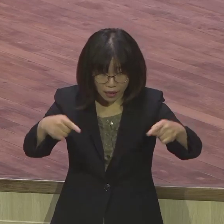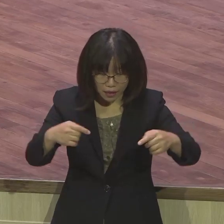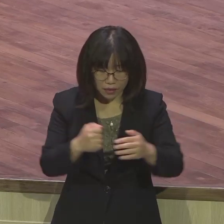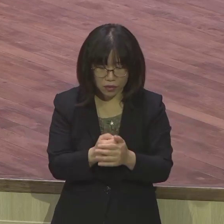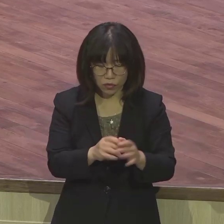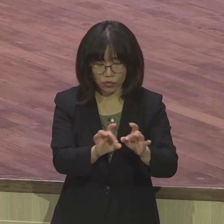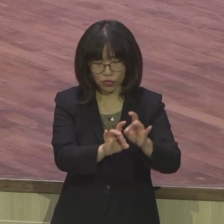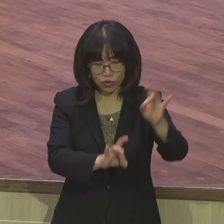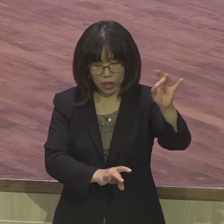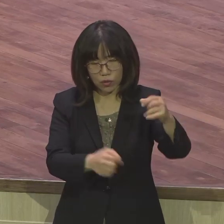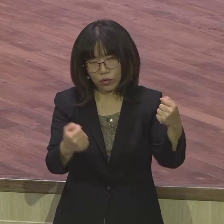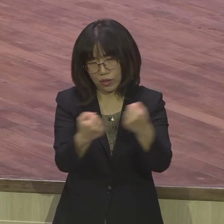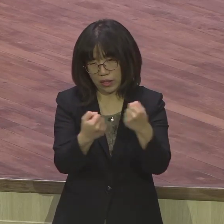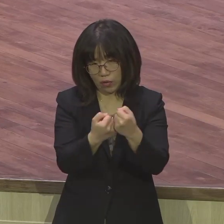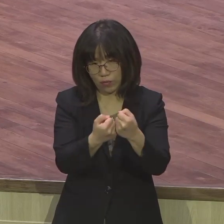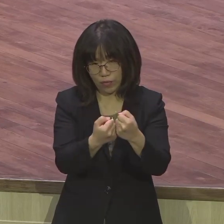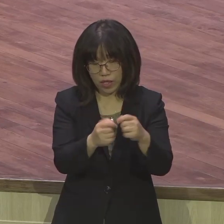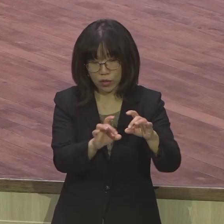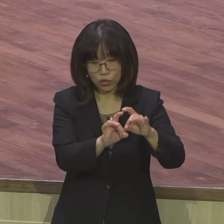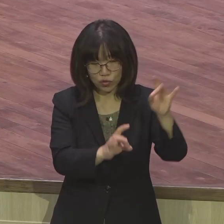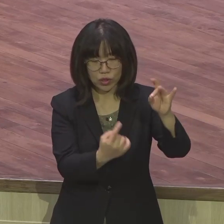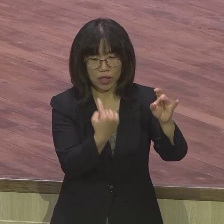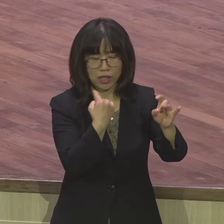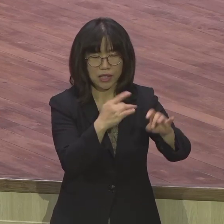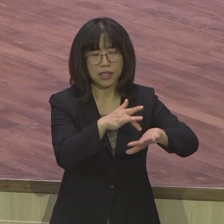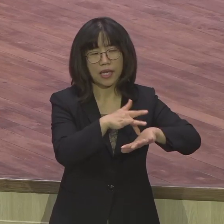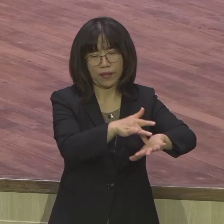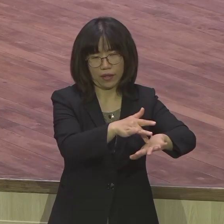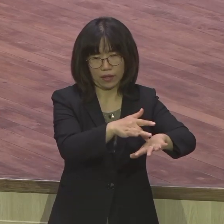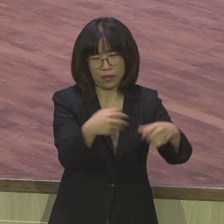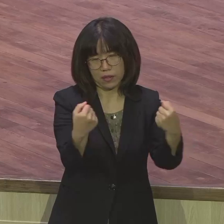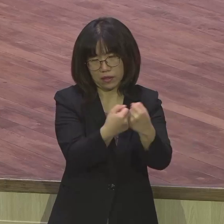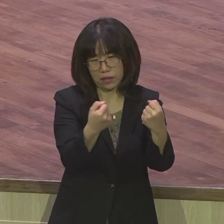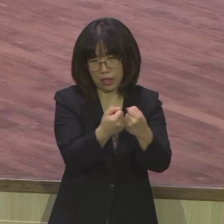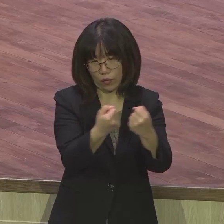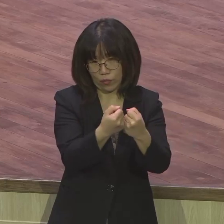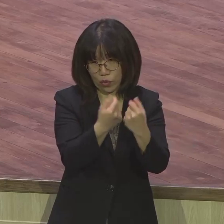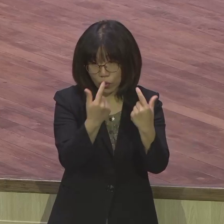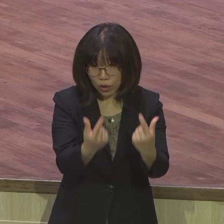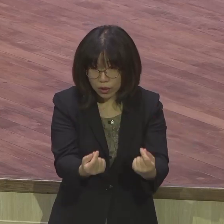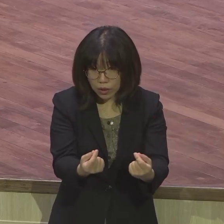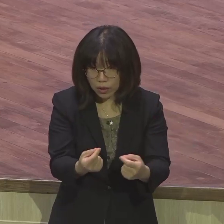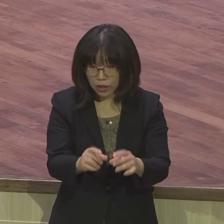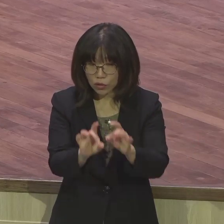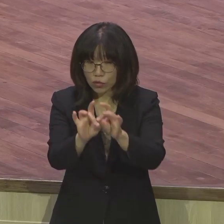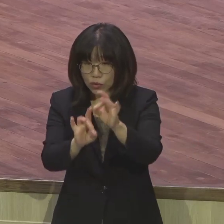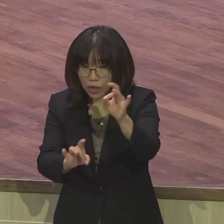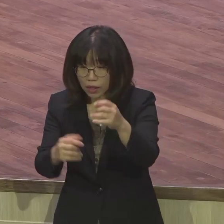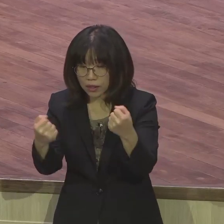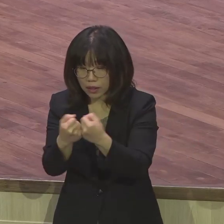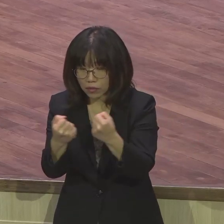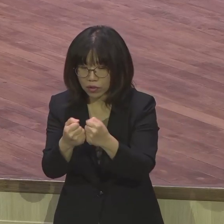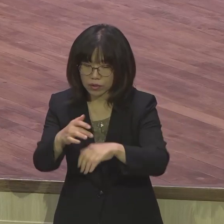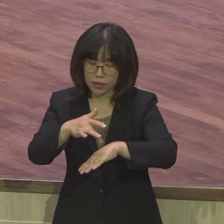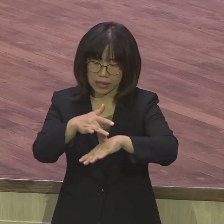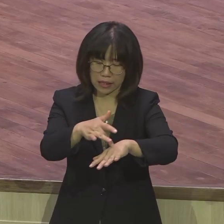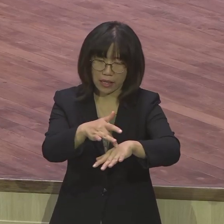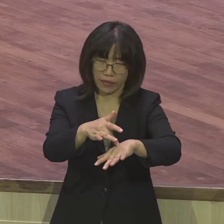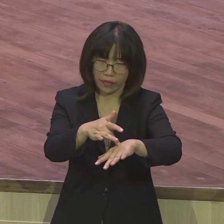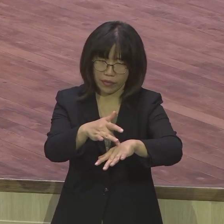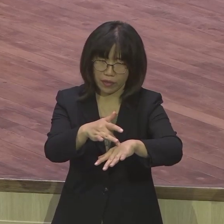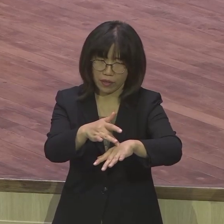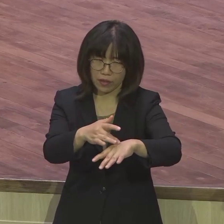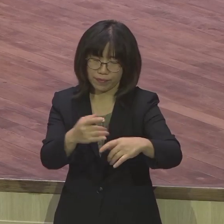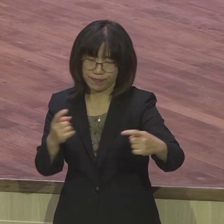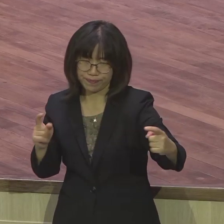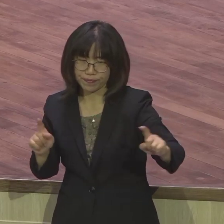싸움이란 말은 사단과의 싸움이라고 말해도 분명합니다. 이 우상과의 싸움이란 말은 사단과의 싸움이다.